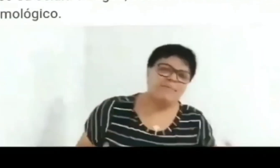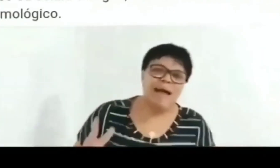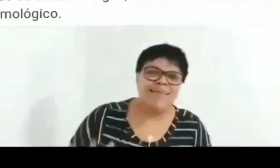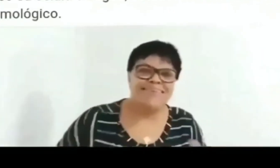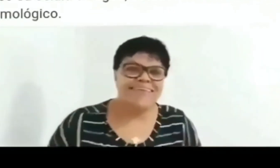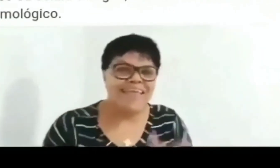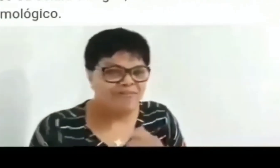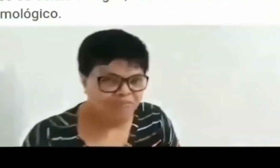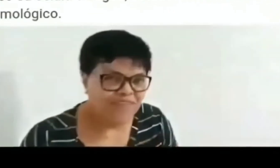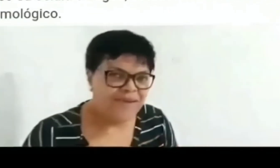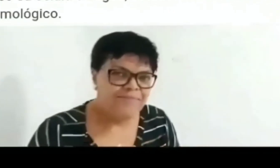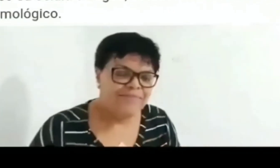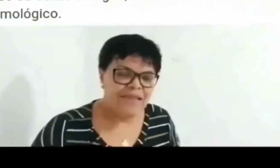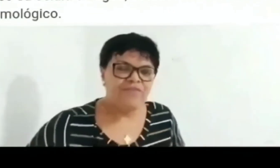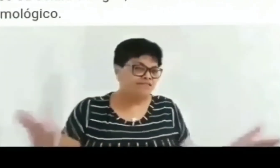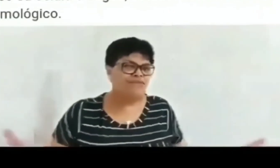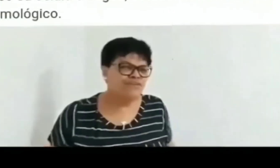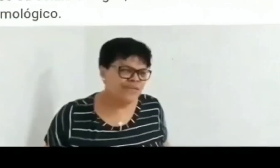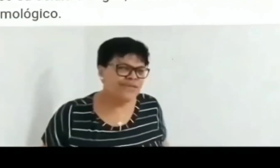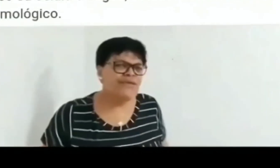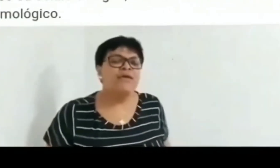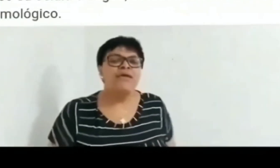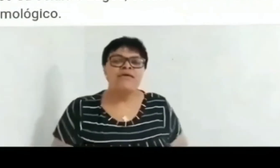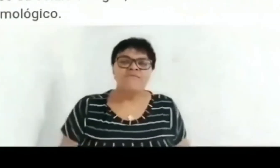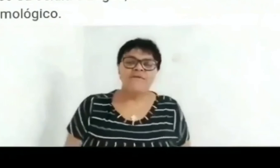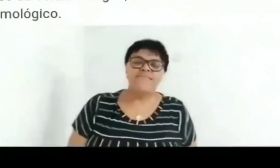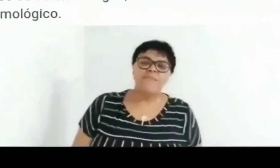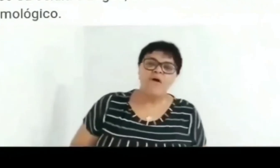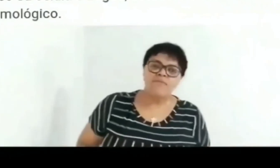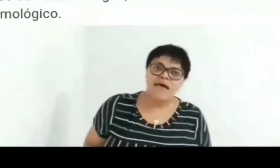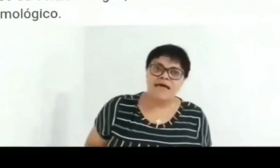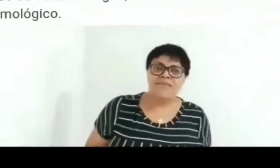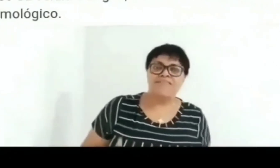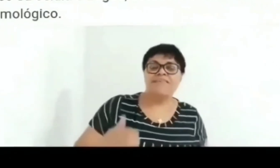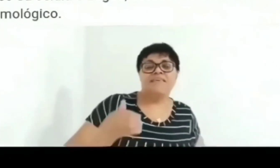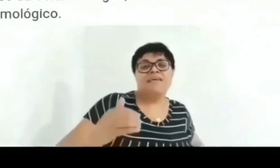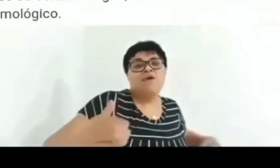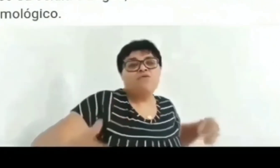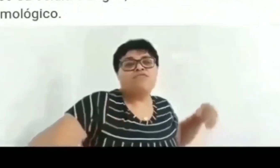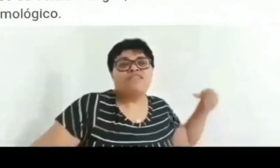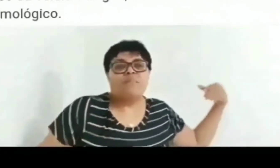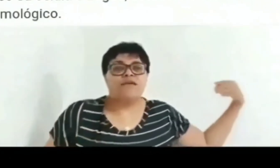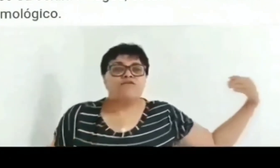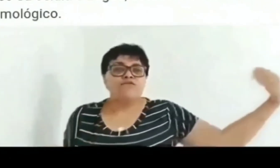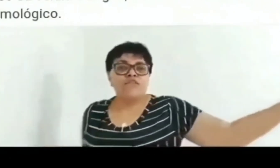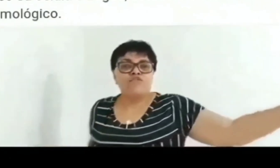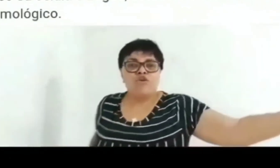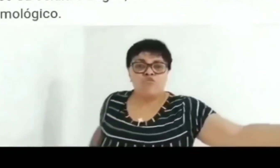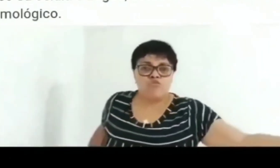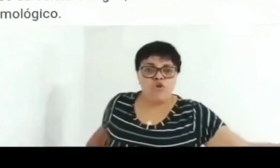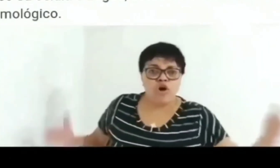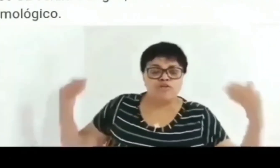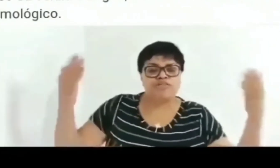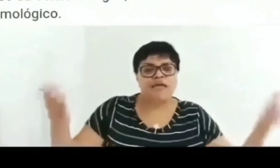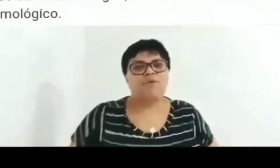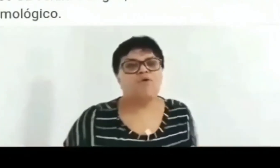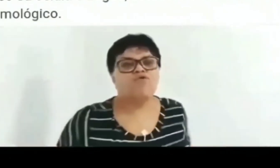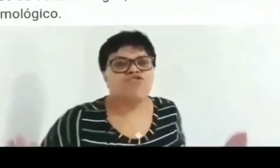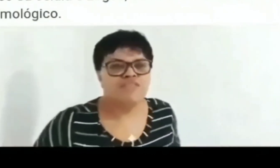unidade aí básica da vida. Neste vídeo, né, vai ser abordado, assim, os aspectos introdutórios da